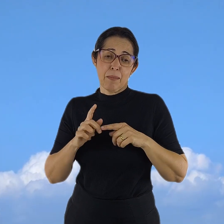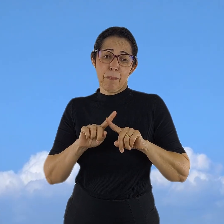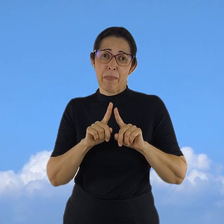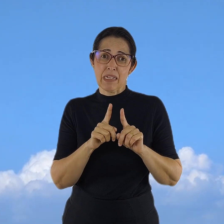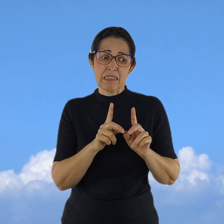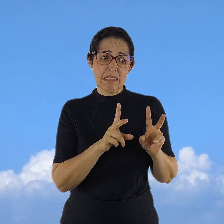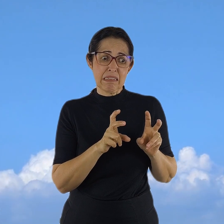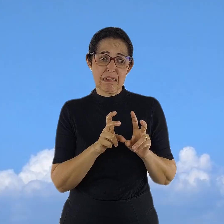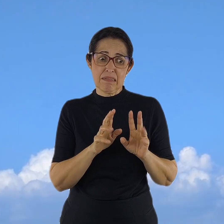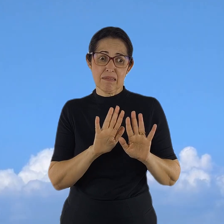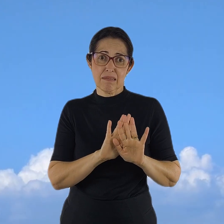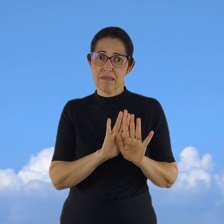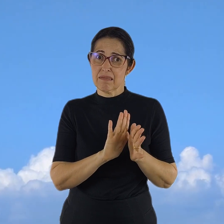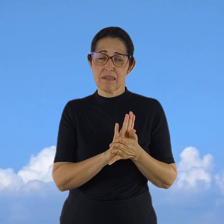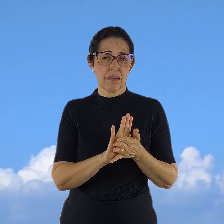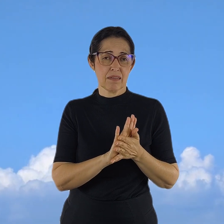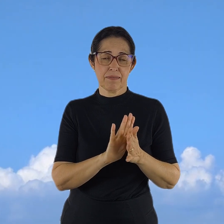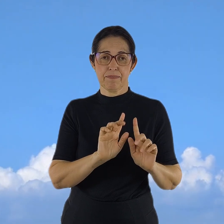sendo percebidos.